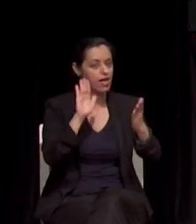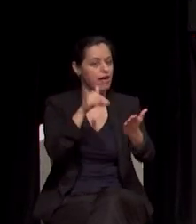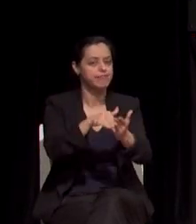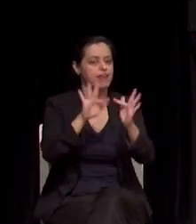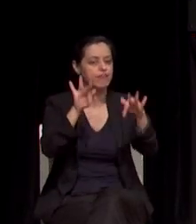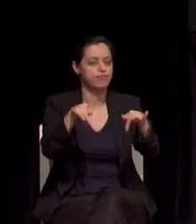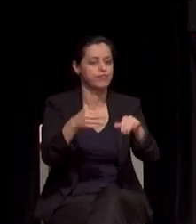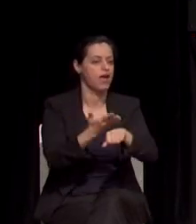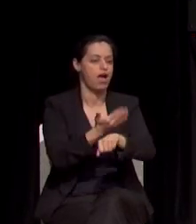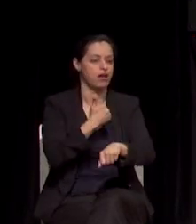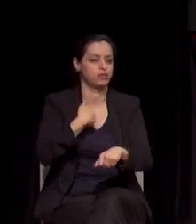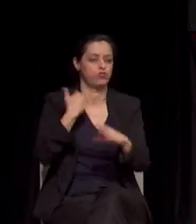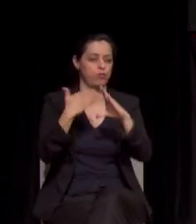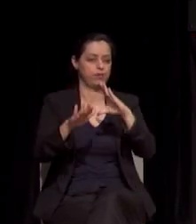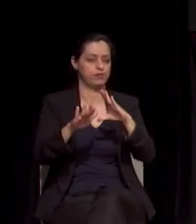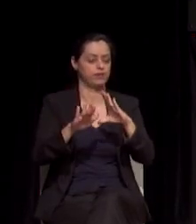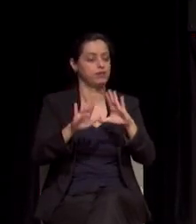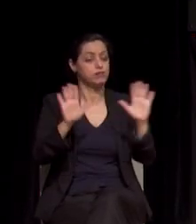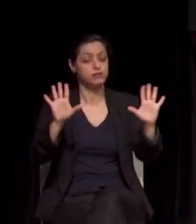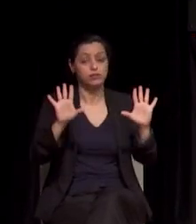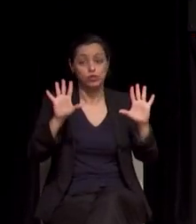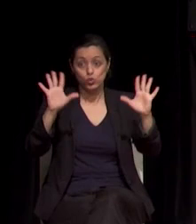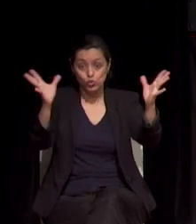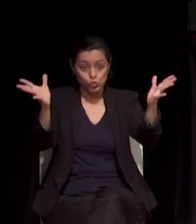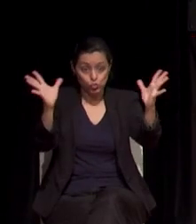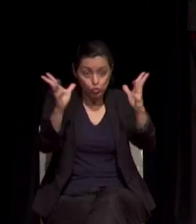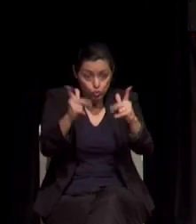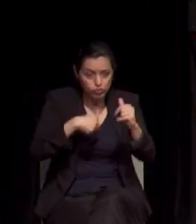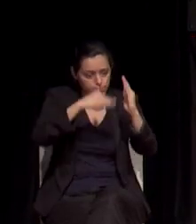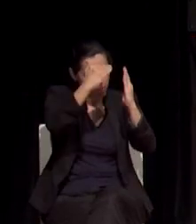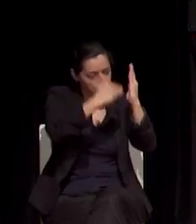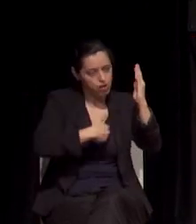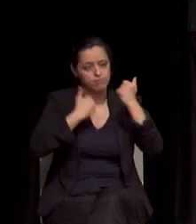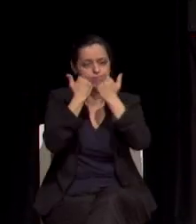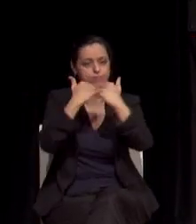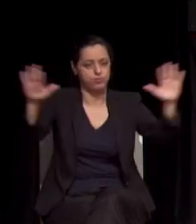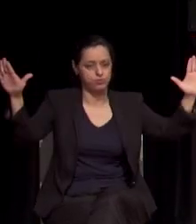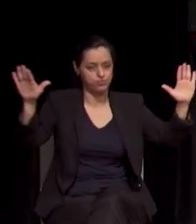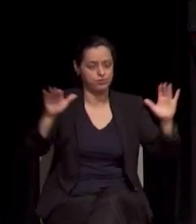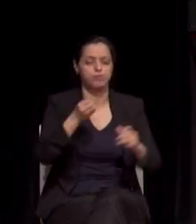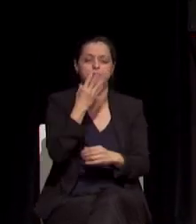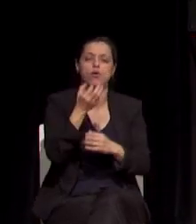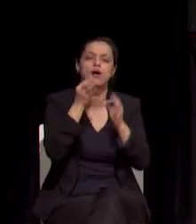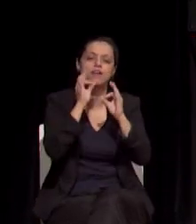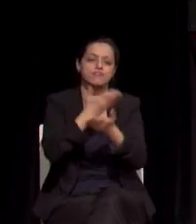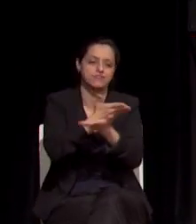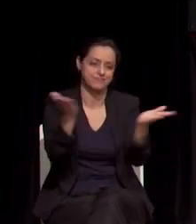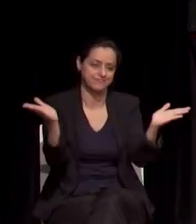escrever antes, que eu não vou mandar para ninguém antes. É para todo mundo junto, tá bom? Obrigado, bom café para todo mundo.